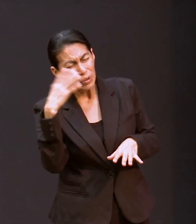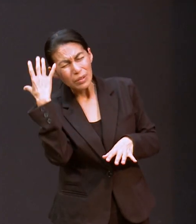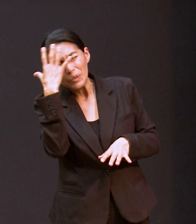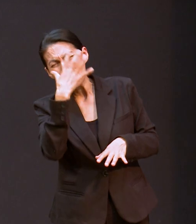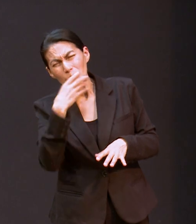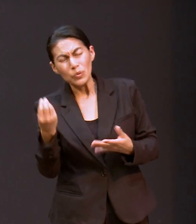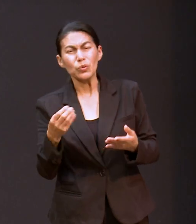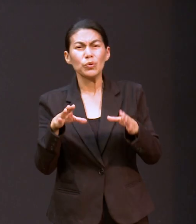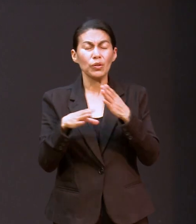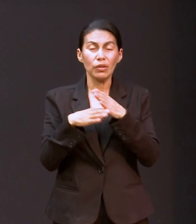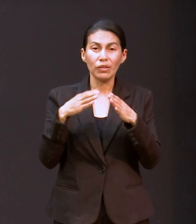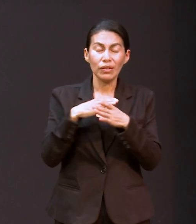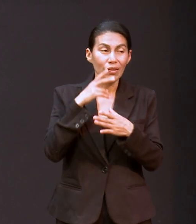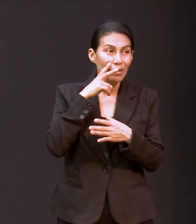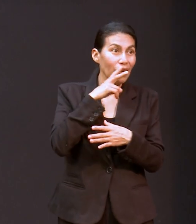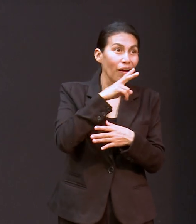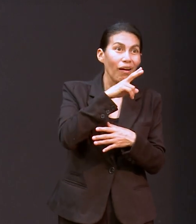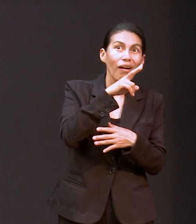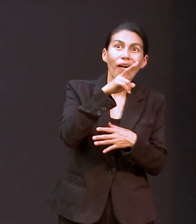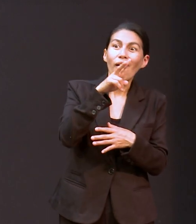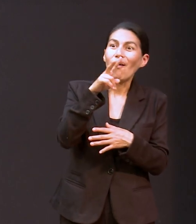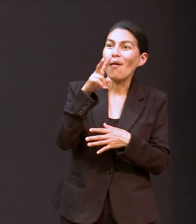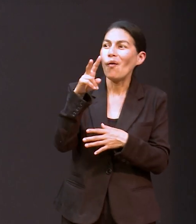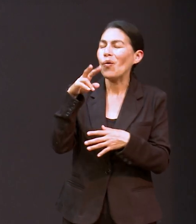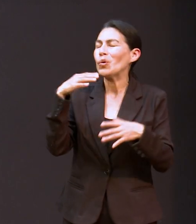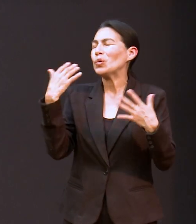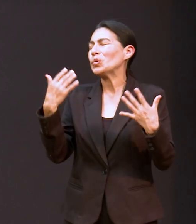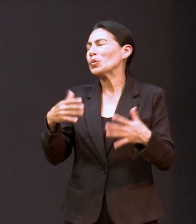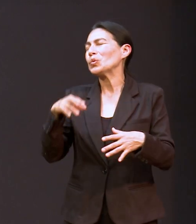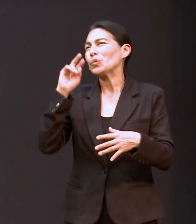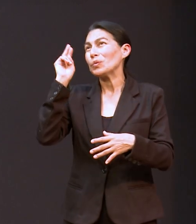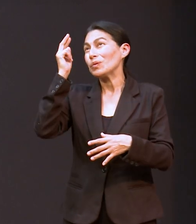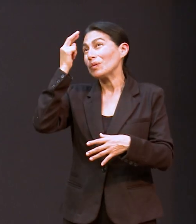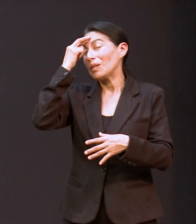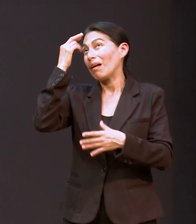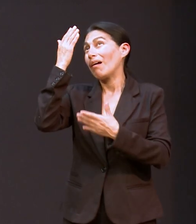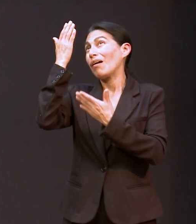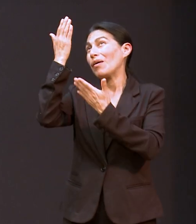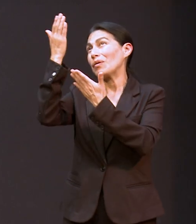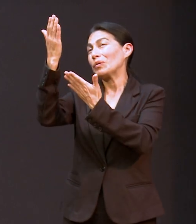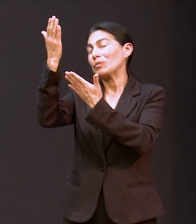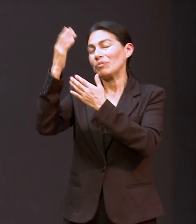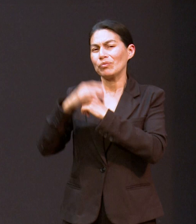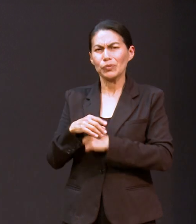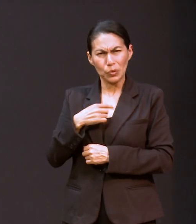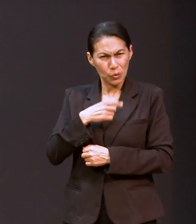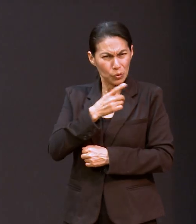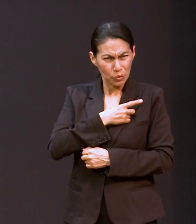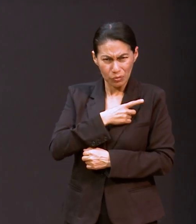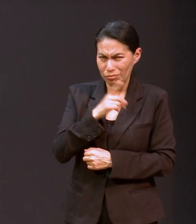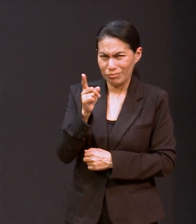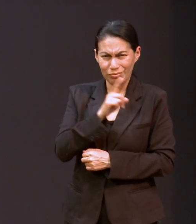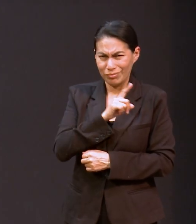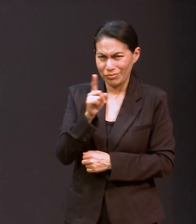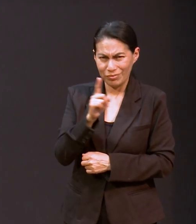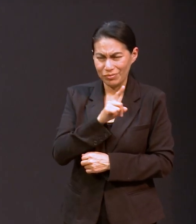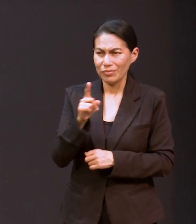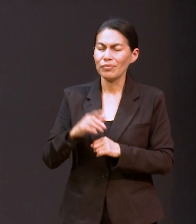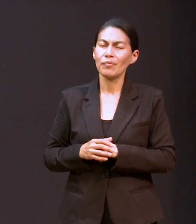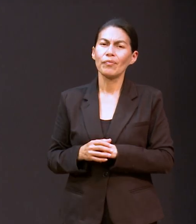lugar Así que hay tantas cosas que uno puede darse ese gozo de poder reconocer de que uno no está solo